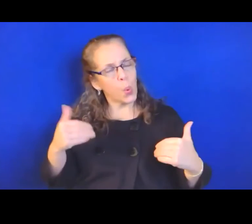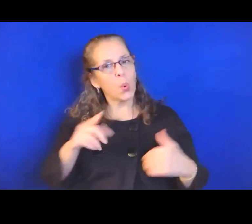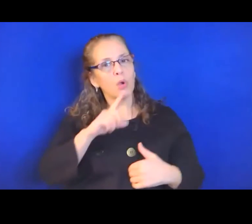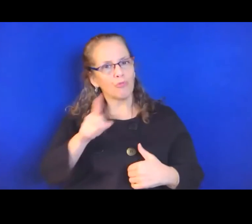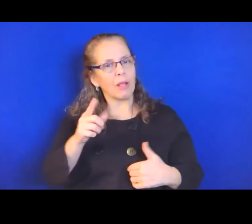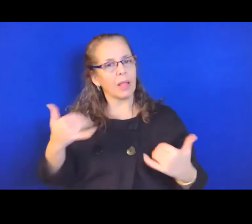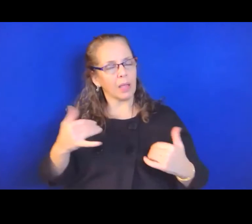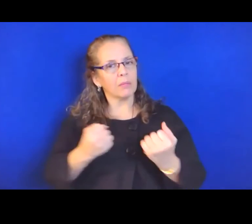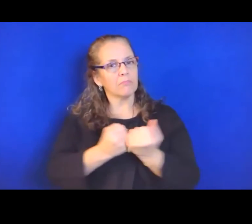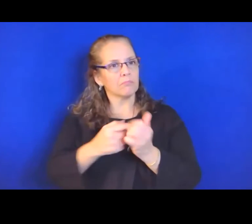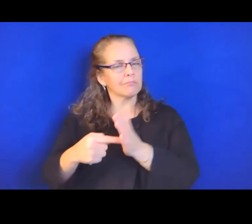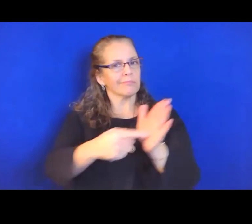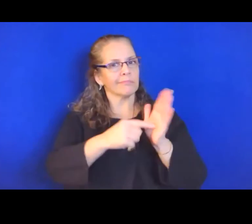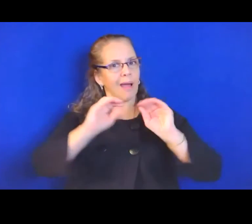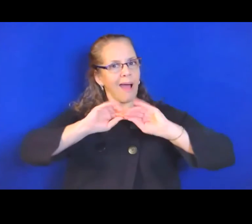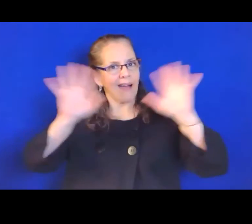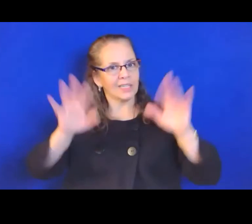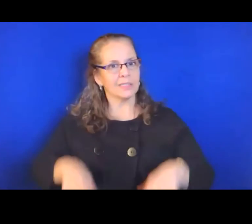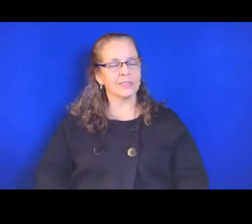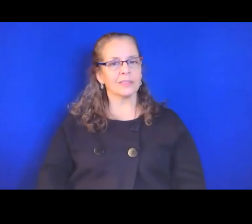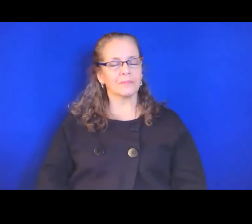有合作帮助大家互助。